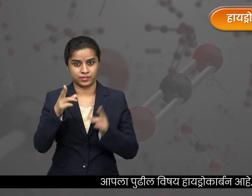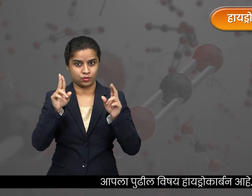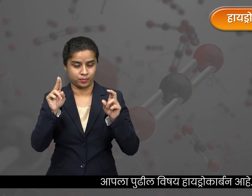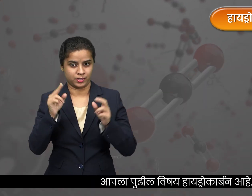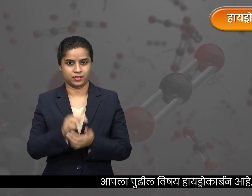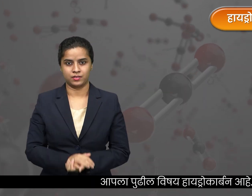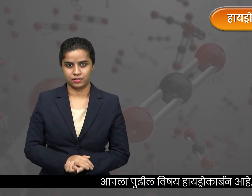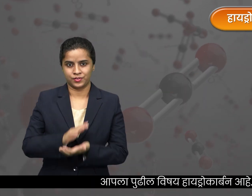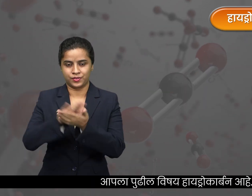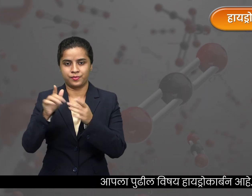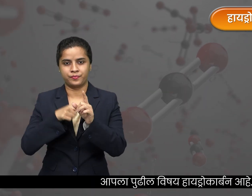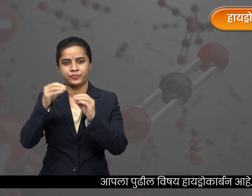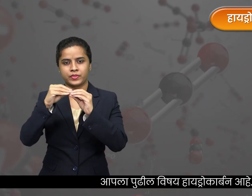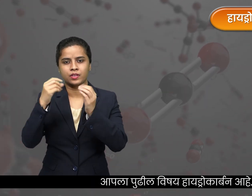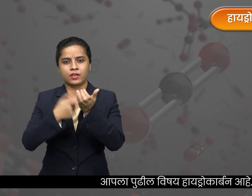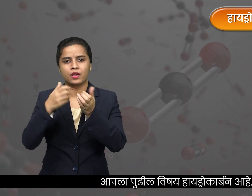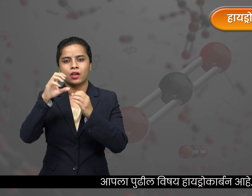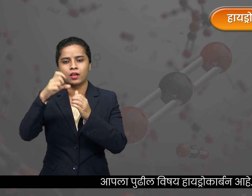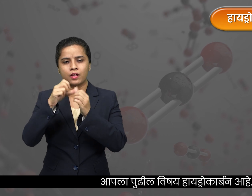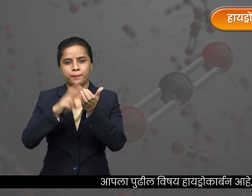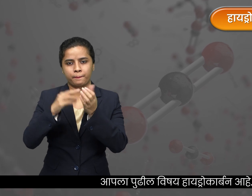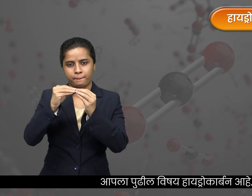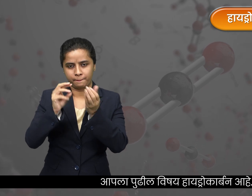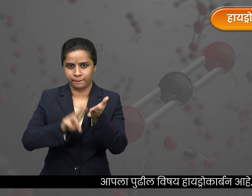आपला पुढील विषय हायड्रोकार्बन आहे.